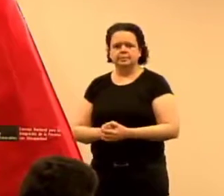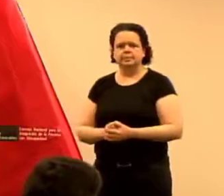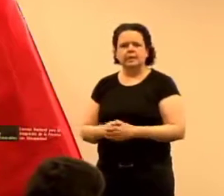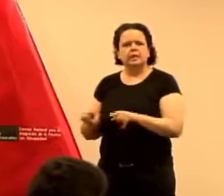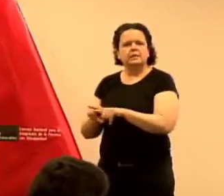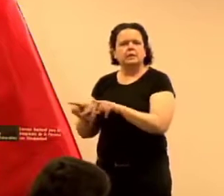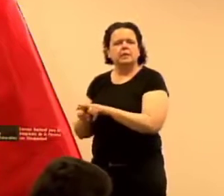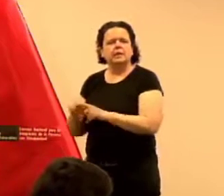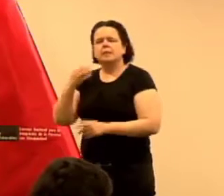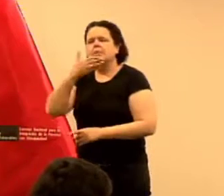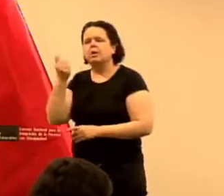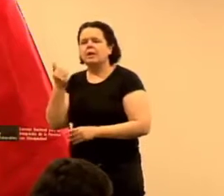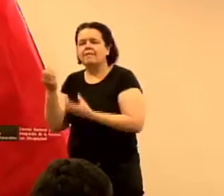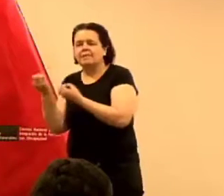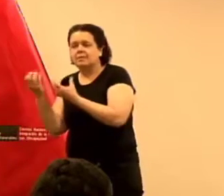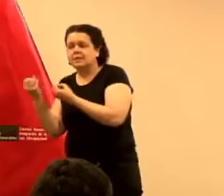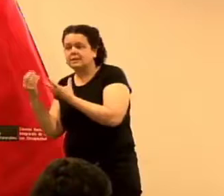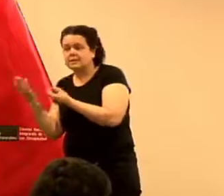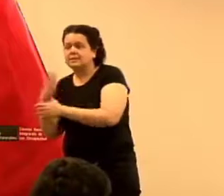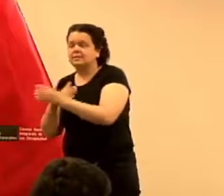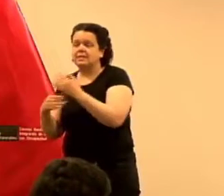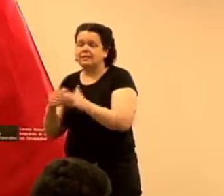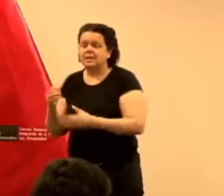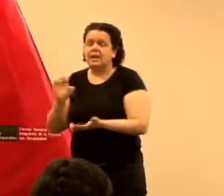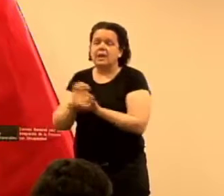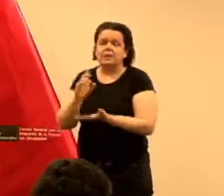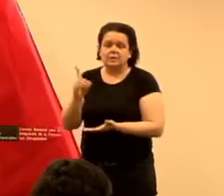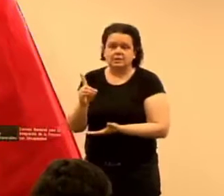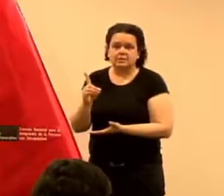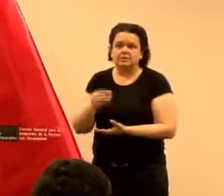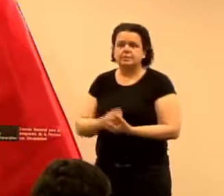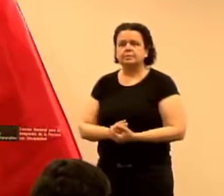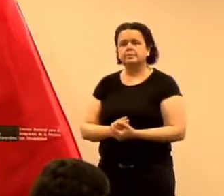Pasa evidentemente en mejorar los datos sobre discapacidad y educación.